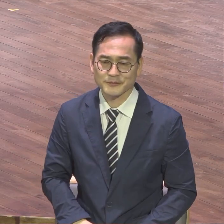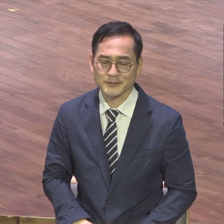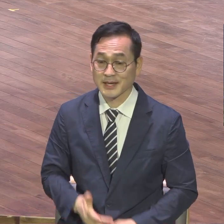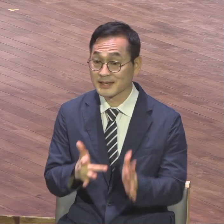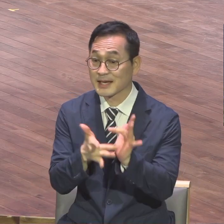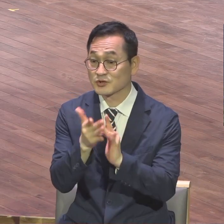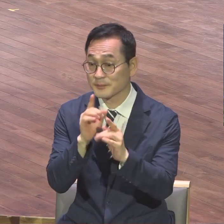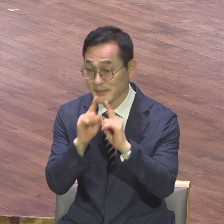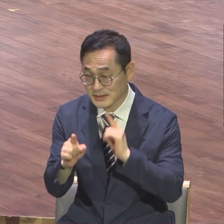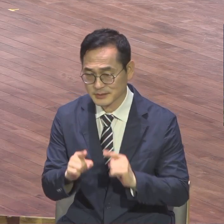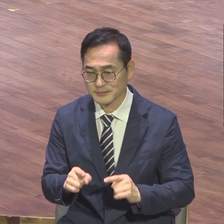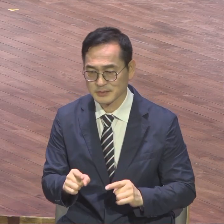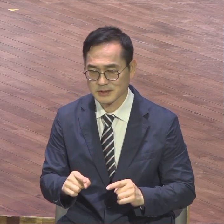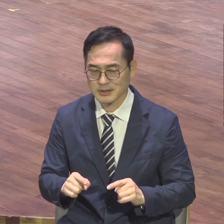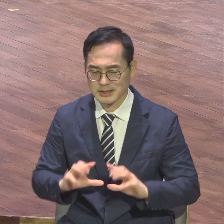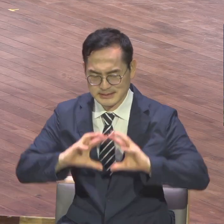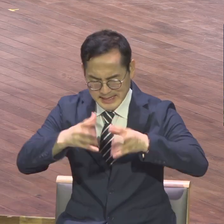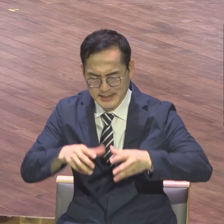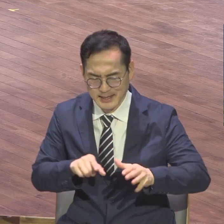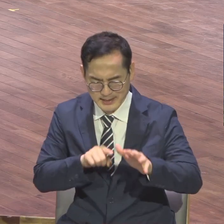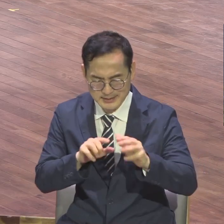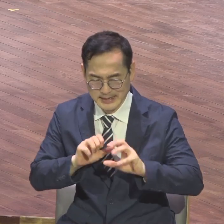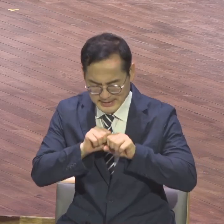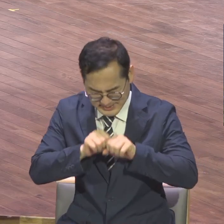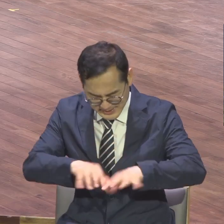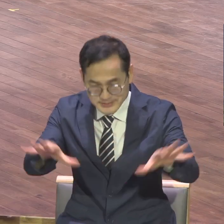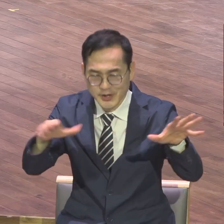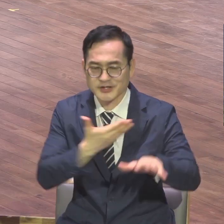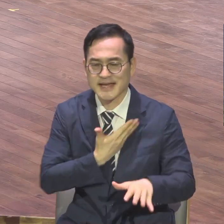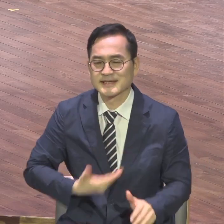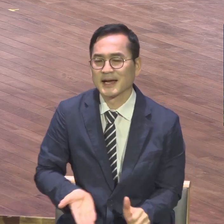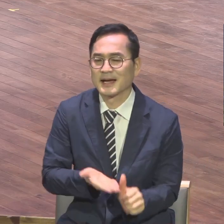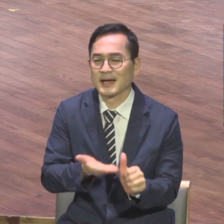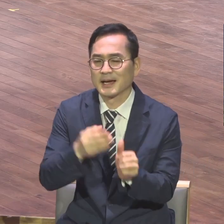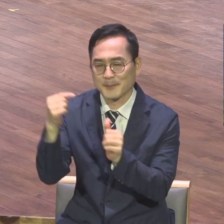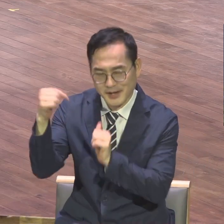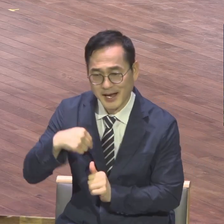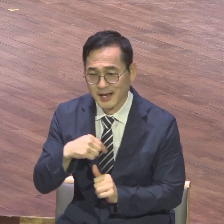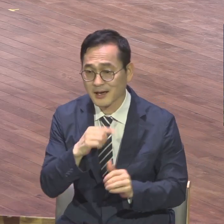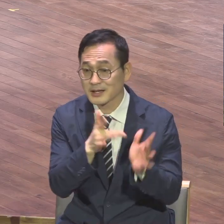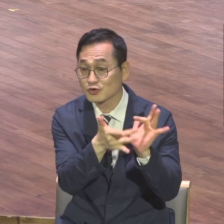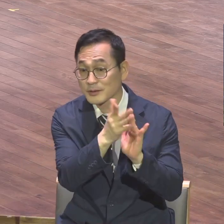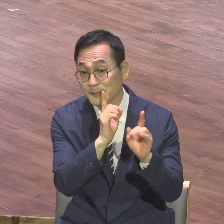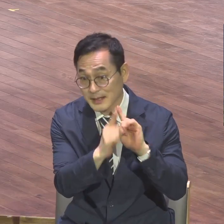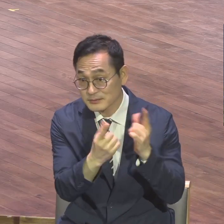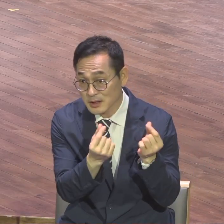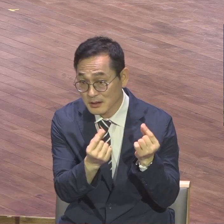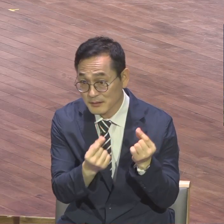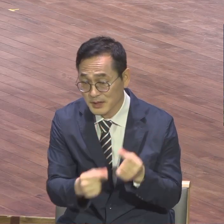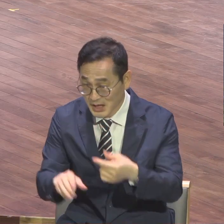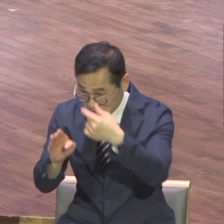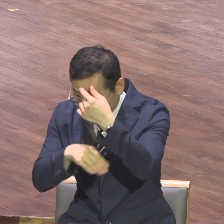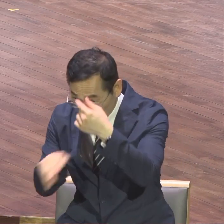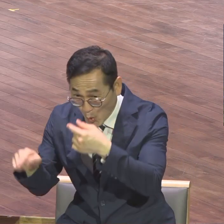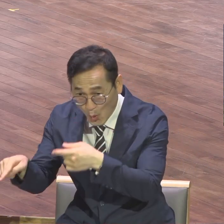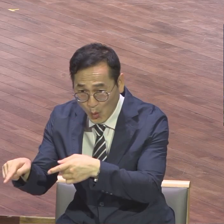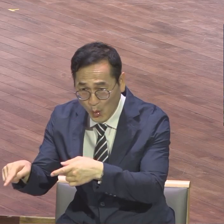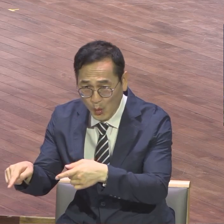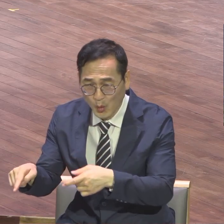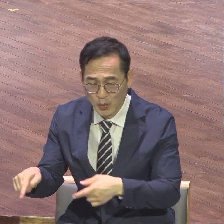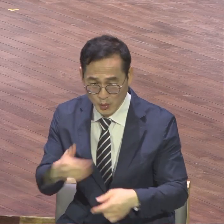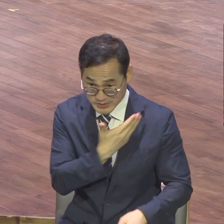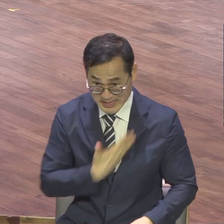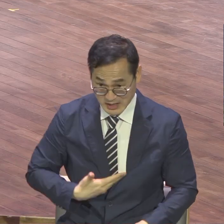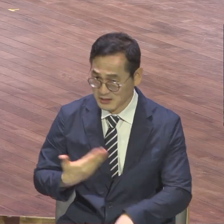제자, 제자. 근데 교인이 많아. 교인과 제자 차이가 뭐냐? 교인은 왔다 갔다 해. 기분 나쁨